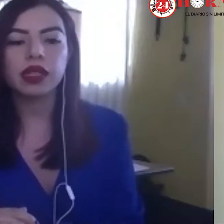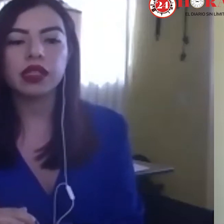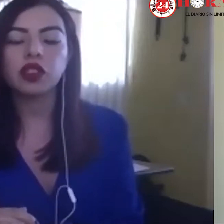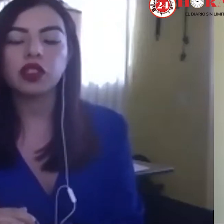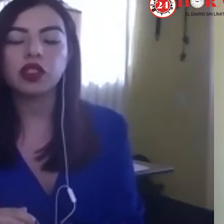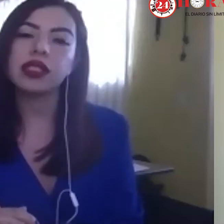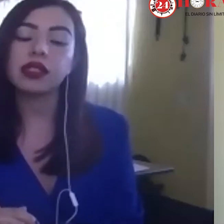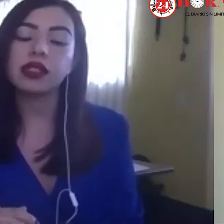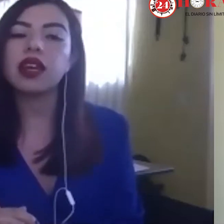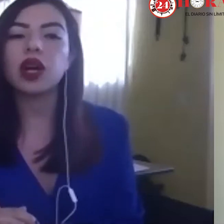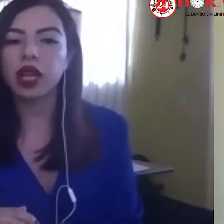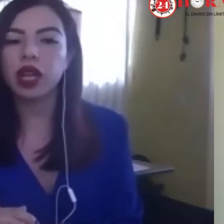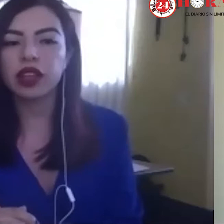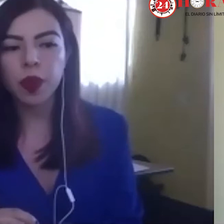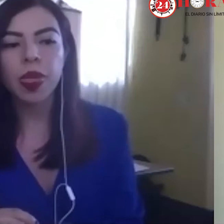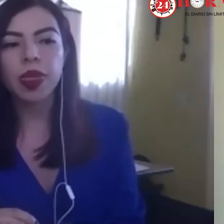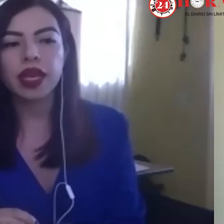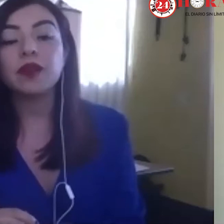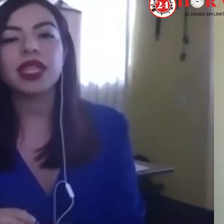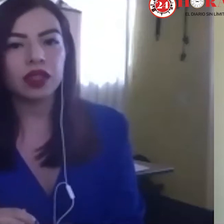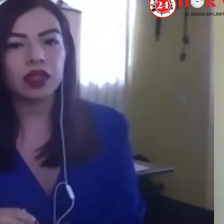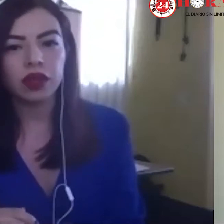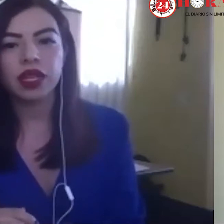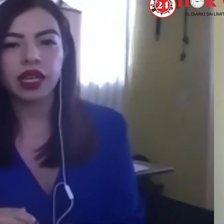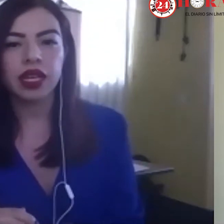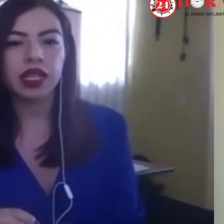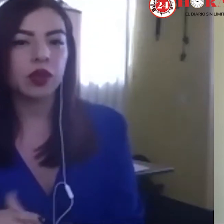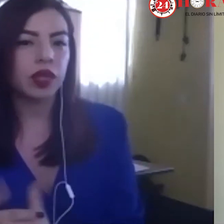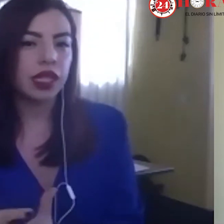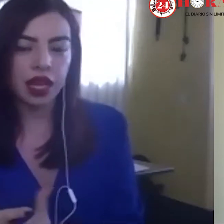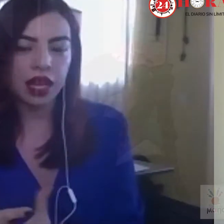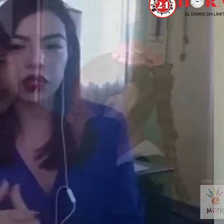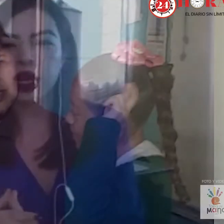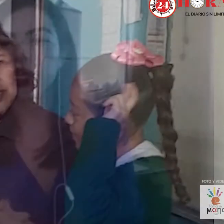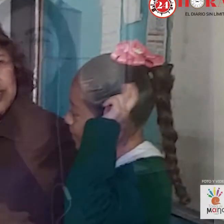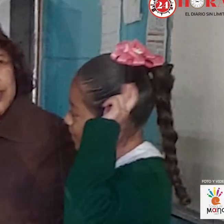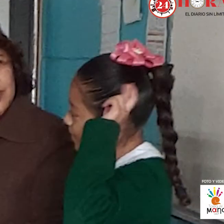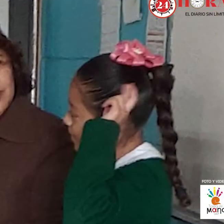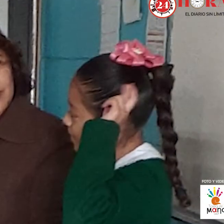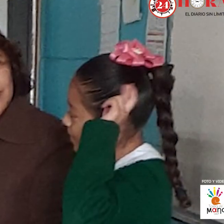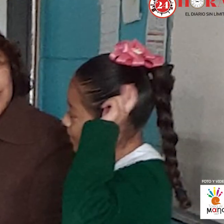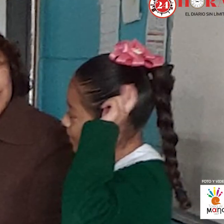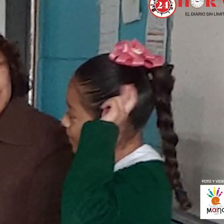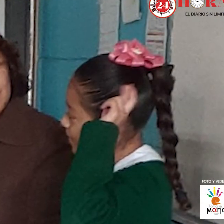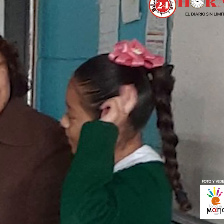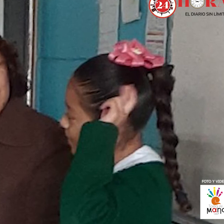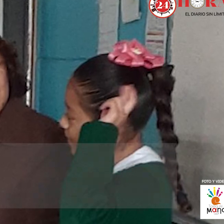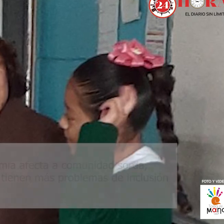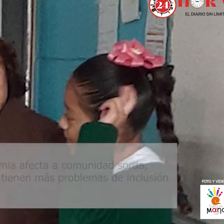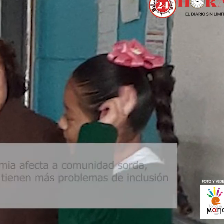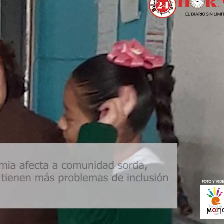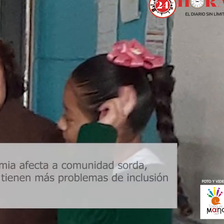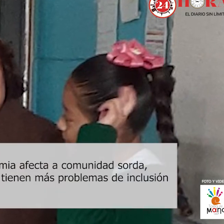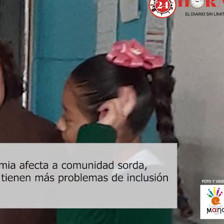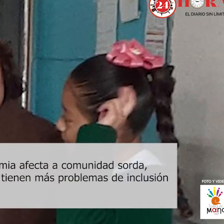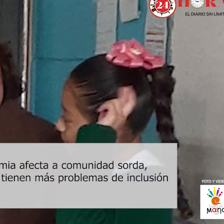entonces se les enseña el vocabulario inmediato, el que se utiliza cotidianamente. Algo que sin duda afectó a esta